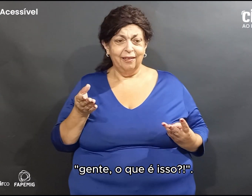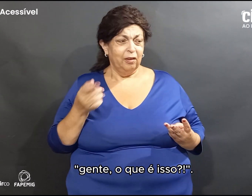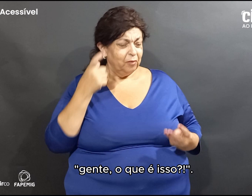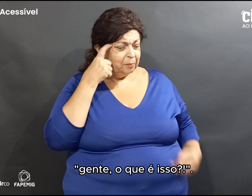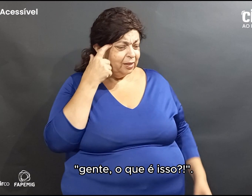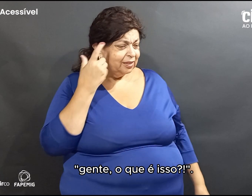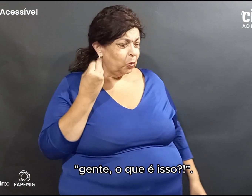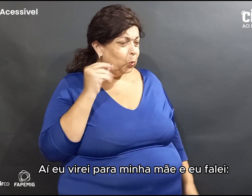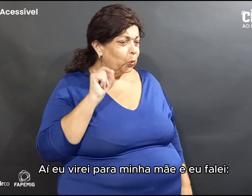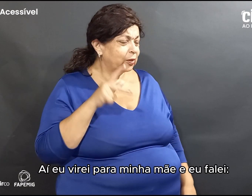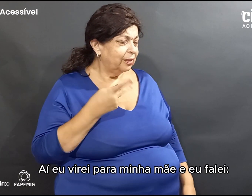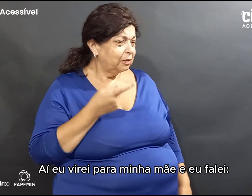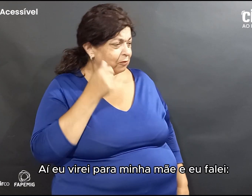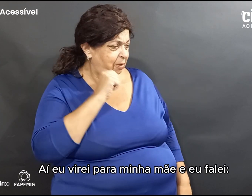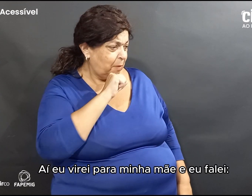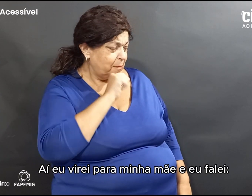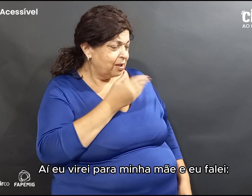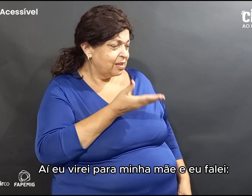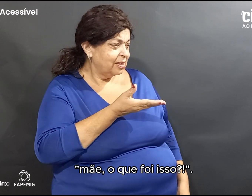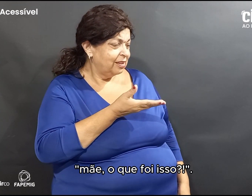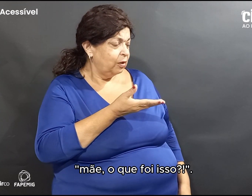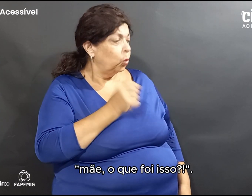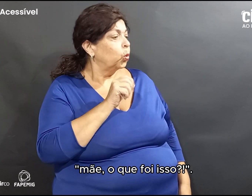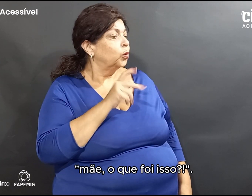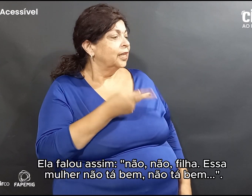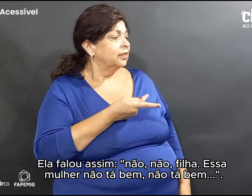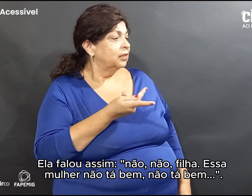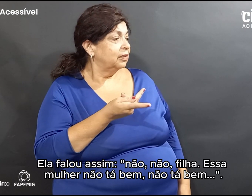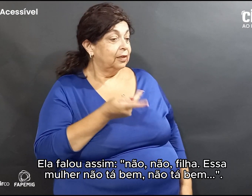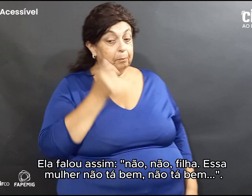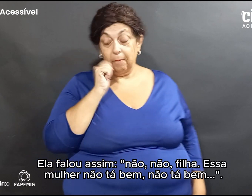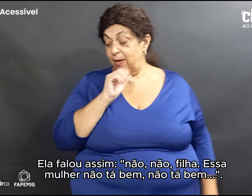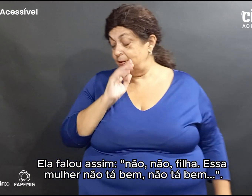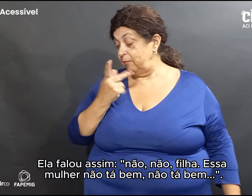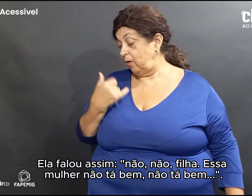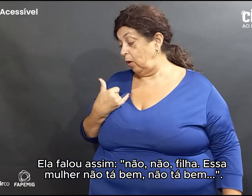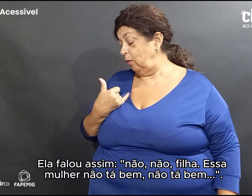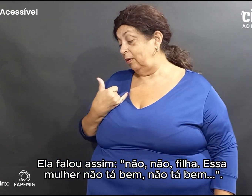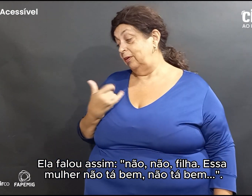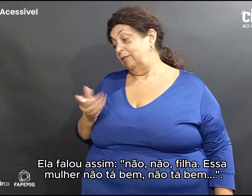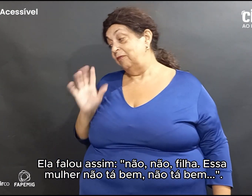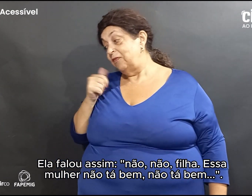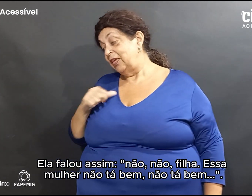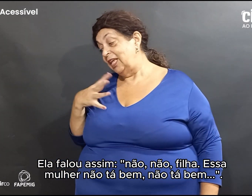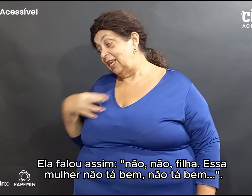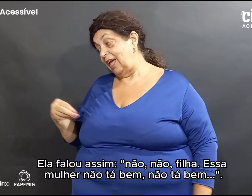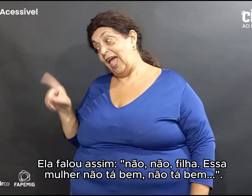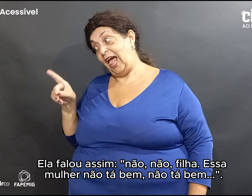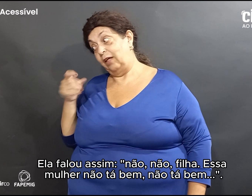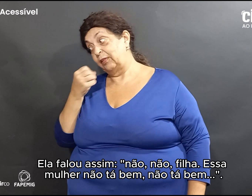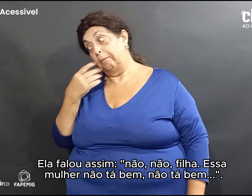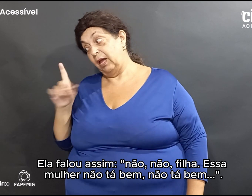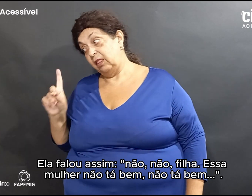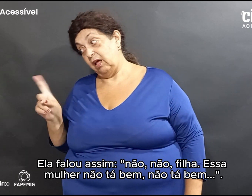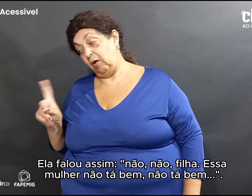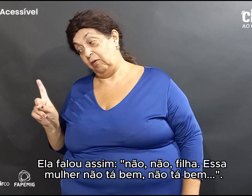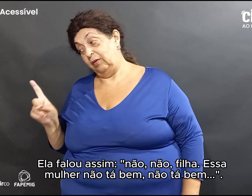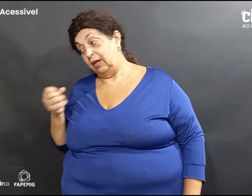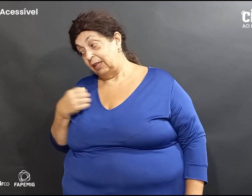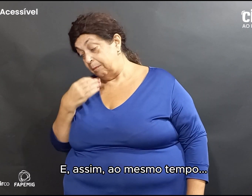o que é isso? Aí eu virei pra minha mãe e falei, mãe, o que foi isso? Ela falou assim, não, filha, essa mulher não tá bem, não tá bem. E